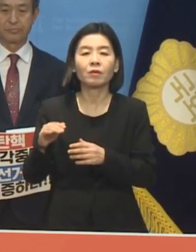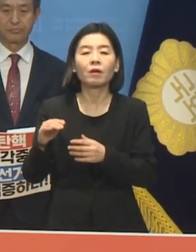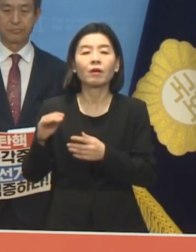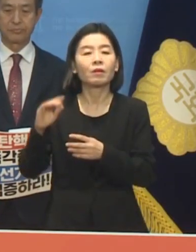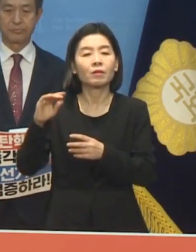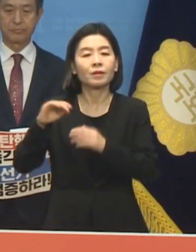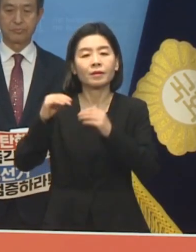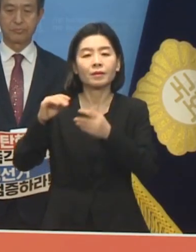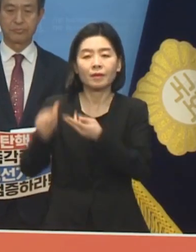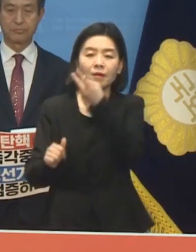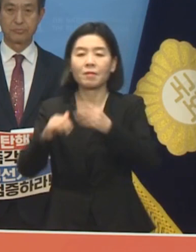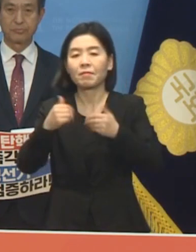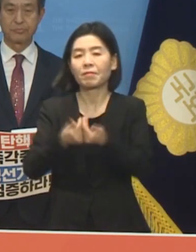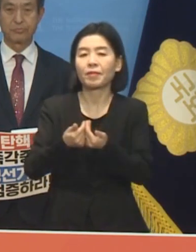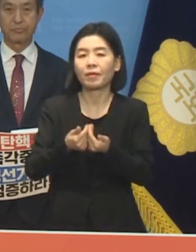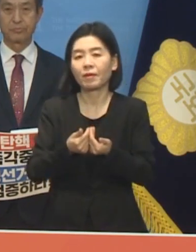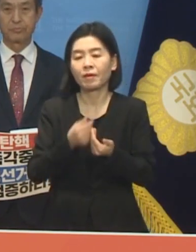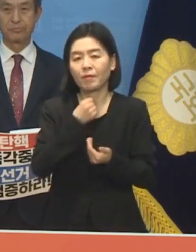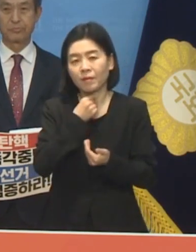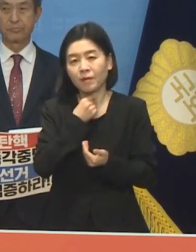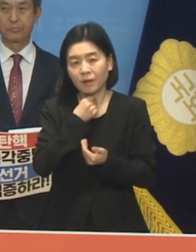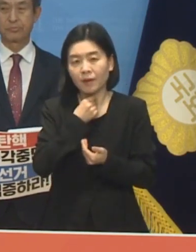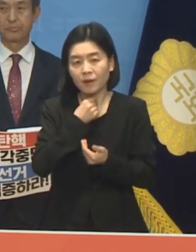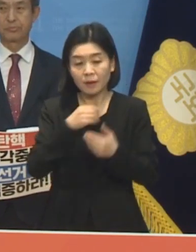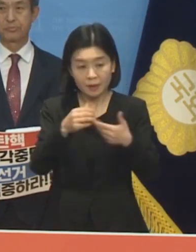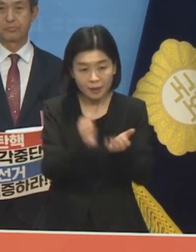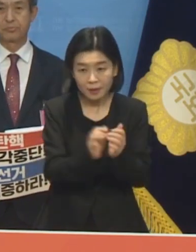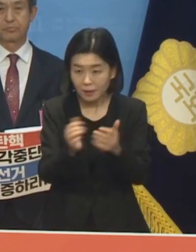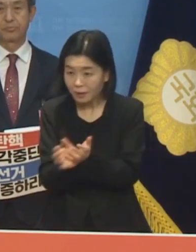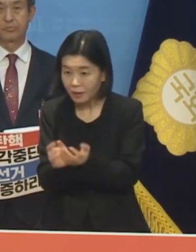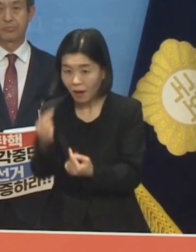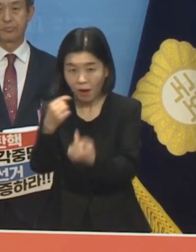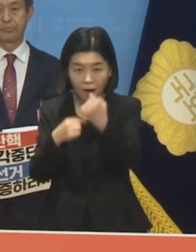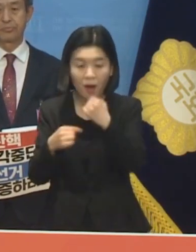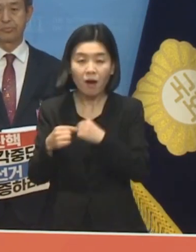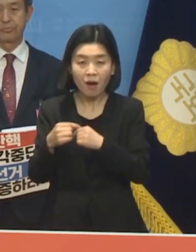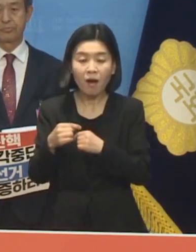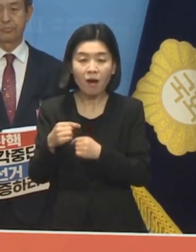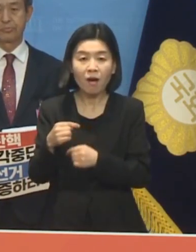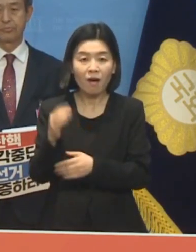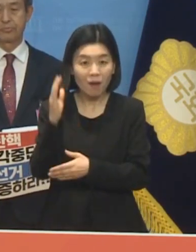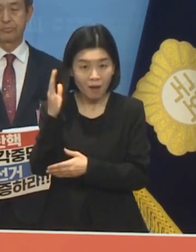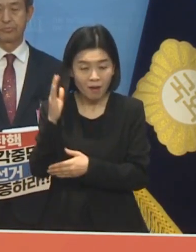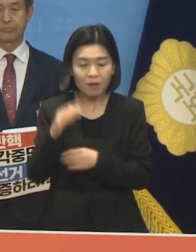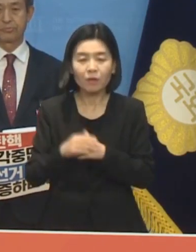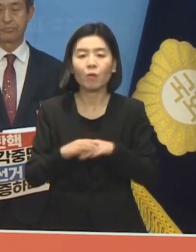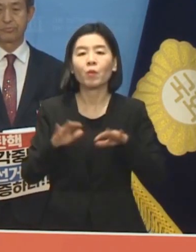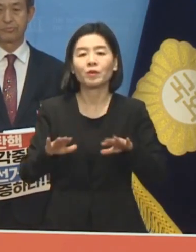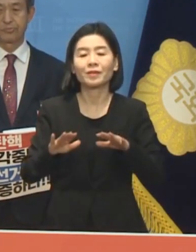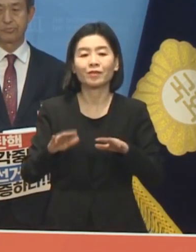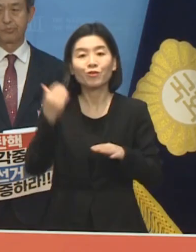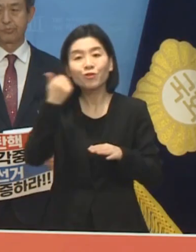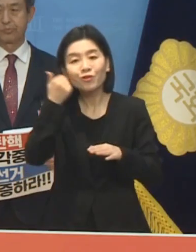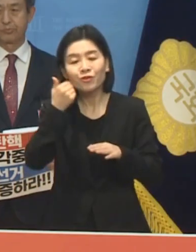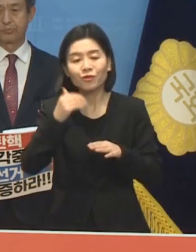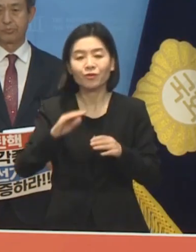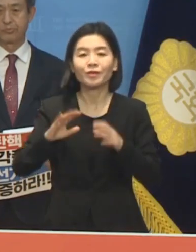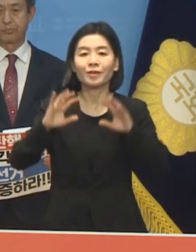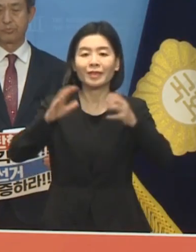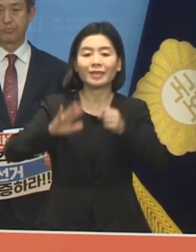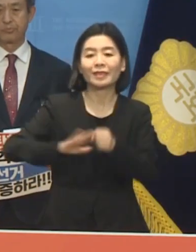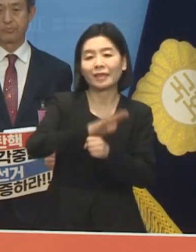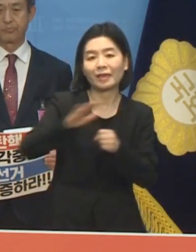선언을 하겠다는 단체들을 소개를 했는데, 오늘은 나라를 사랑하는 우리